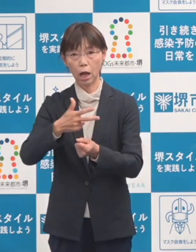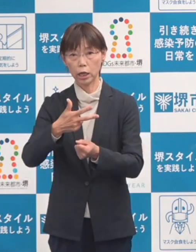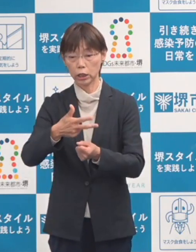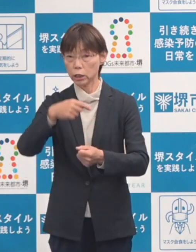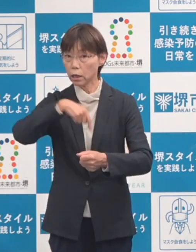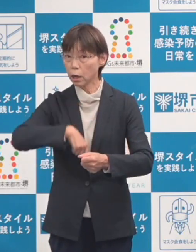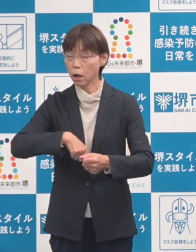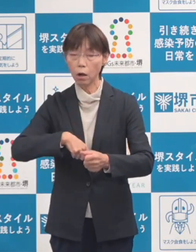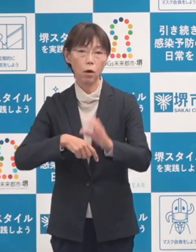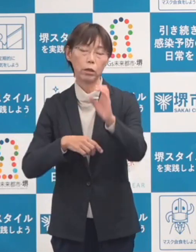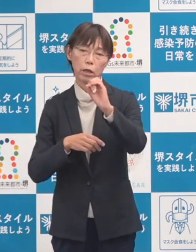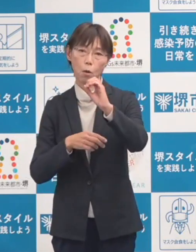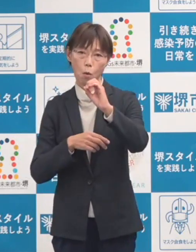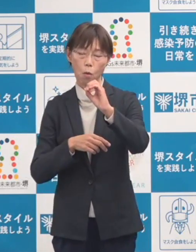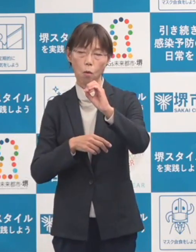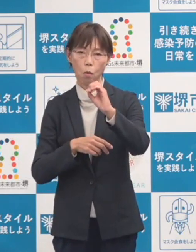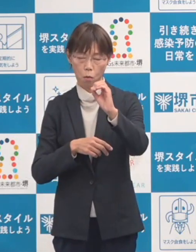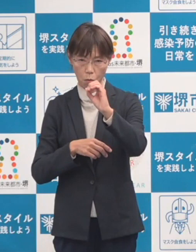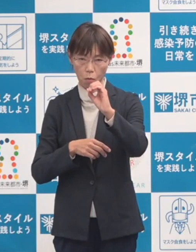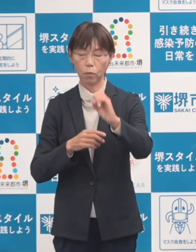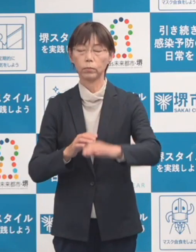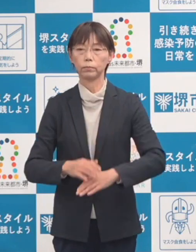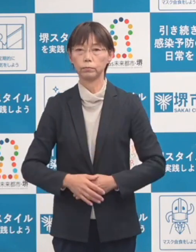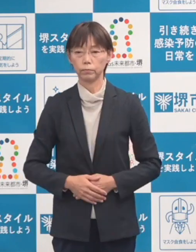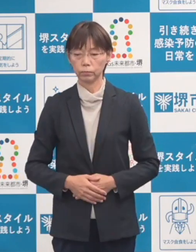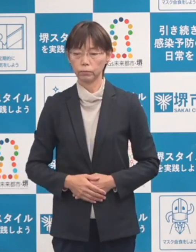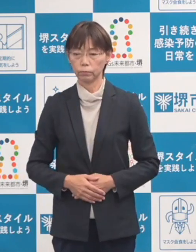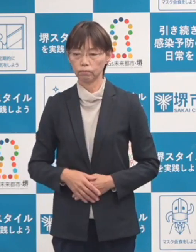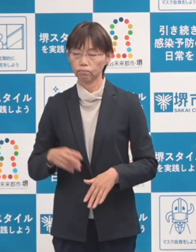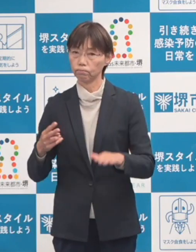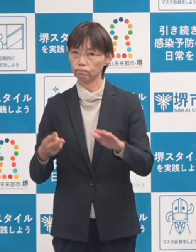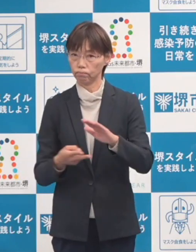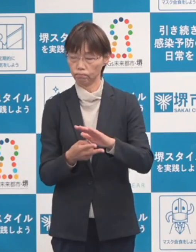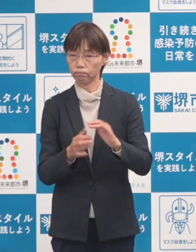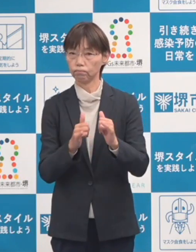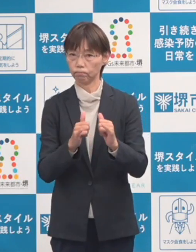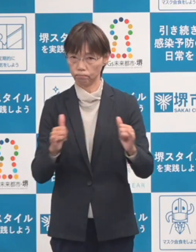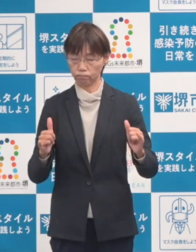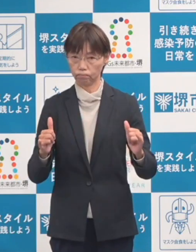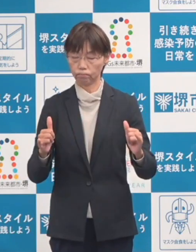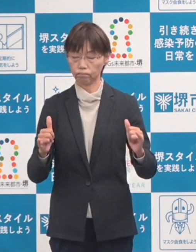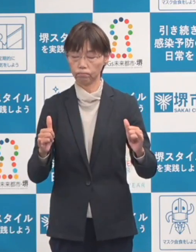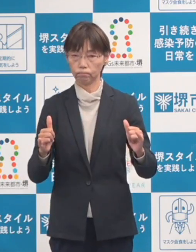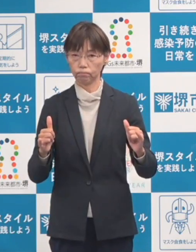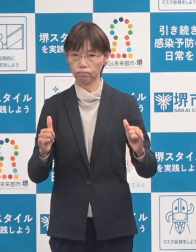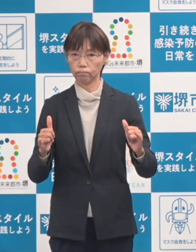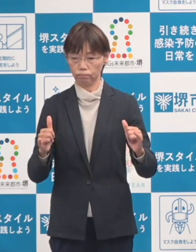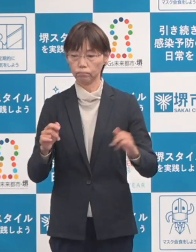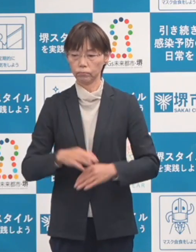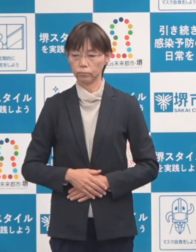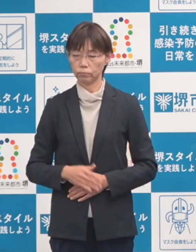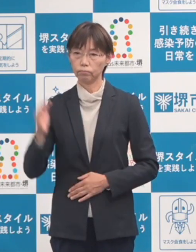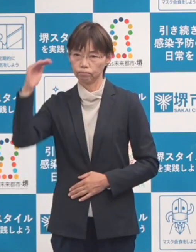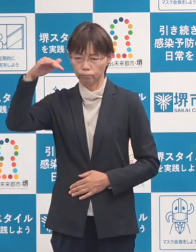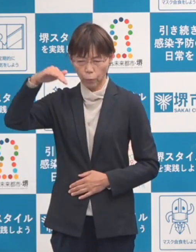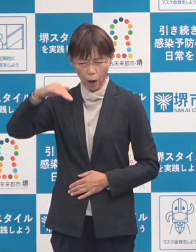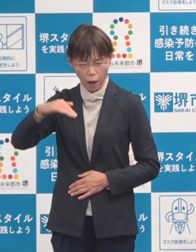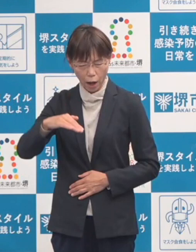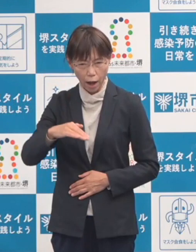られません。そして入院者の方、こちらもぐぐっと下がってから